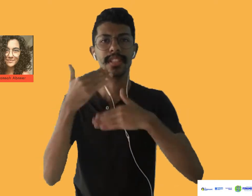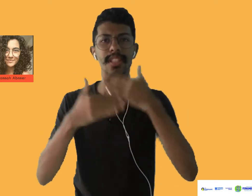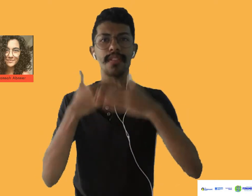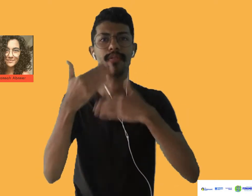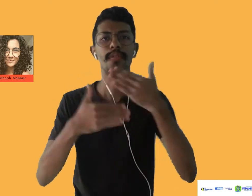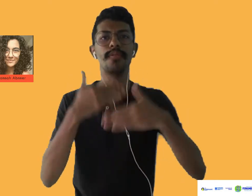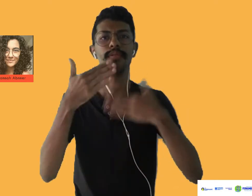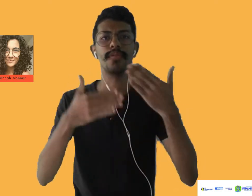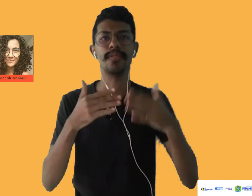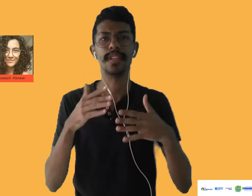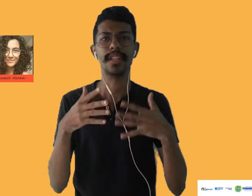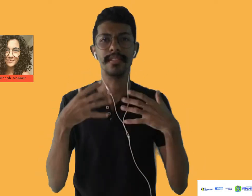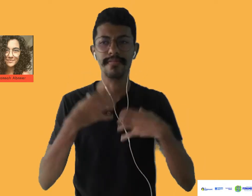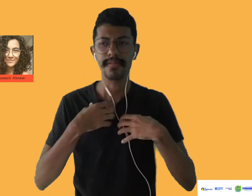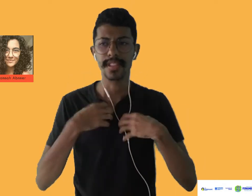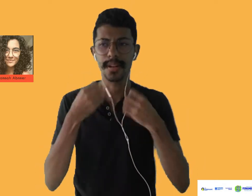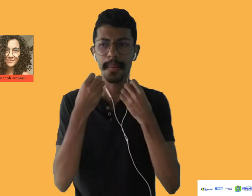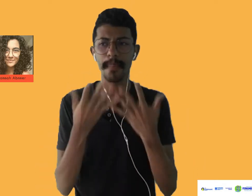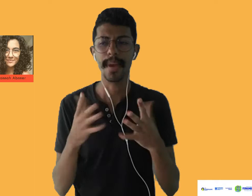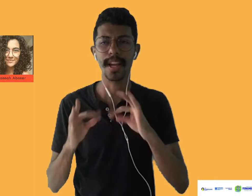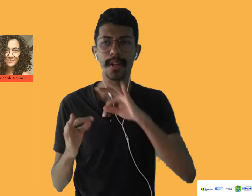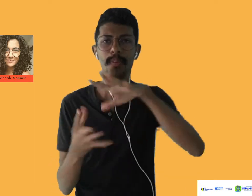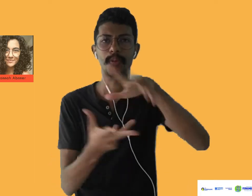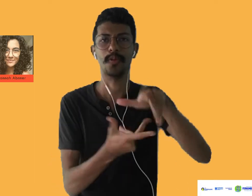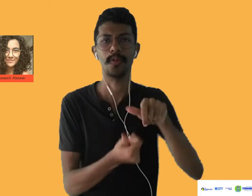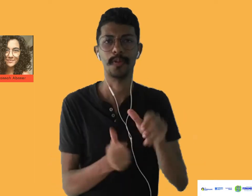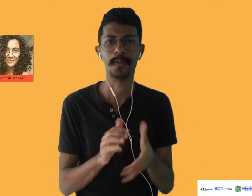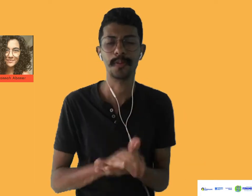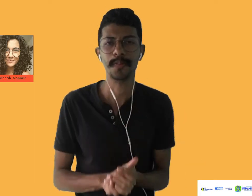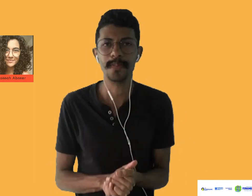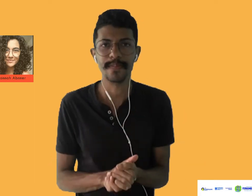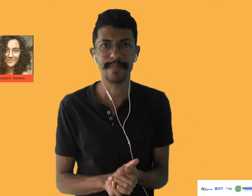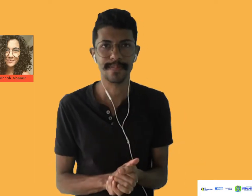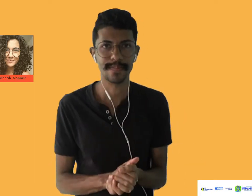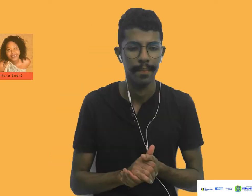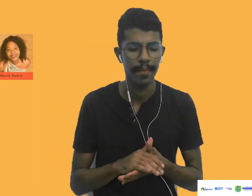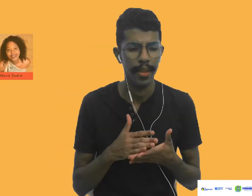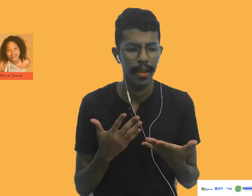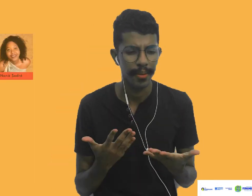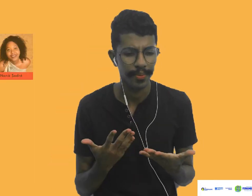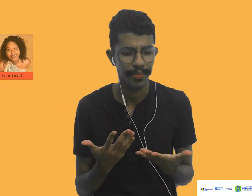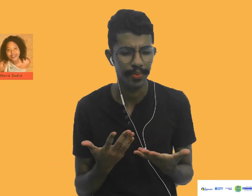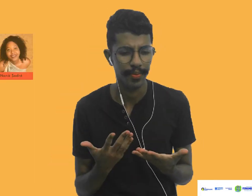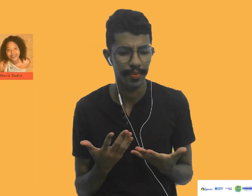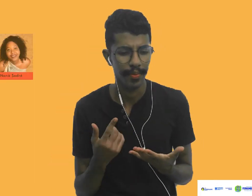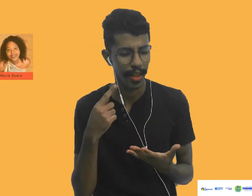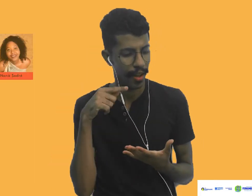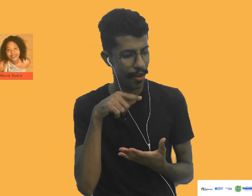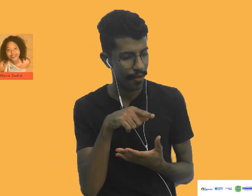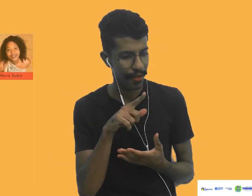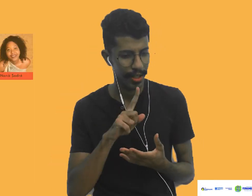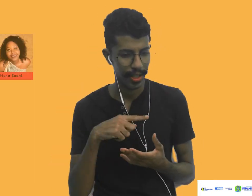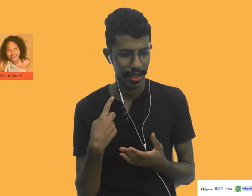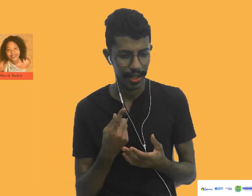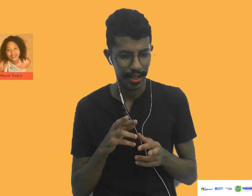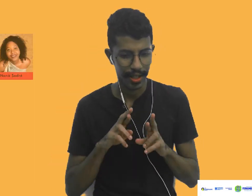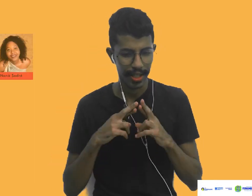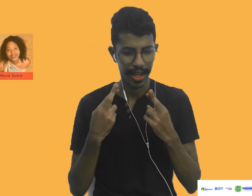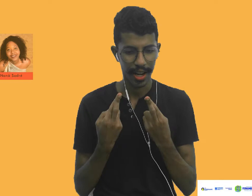construir, seguir construindo beleza nesse mundo, né? Mesmo que nesse tempo. Olha,